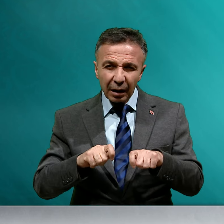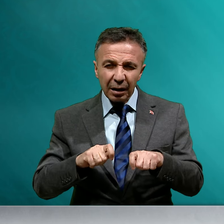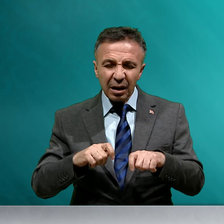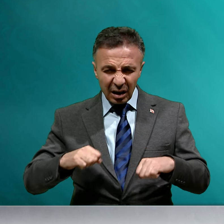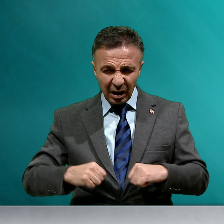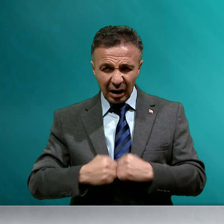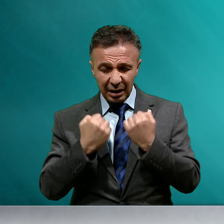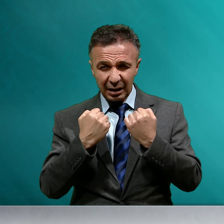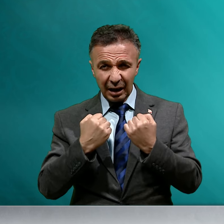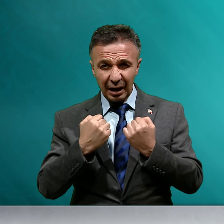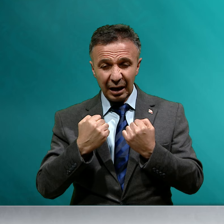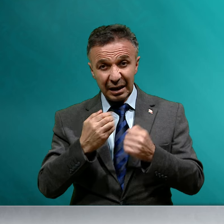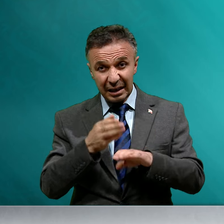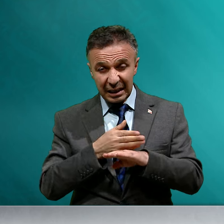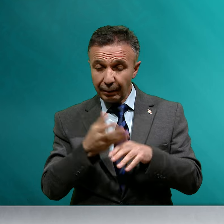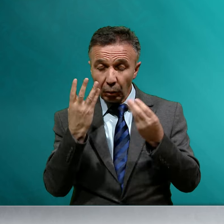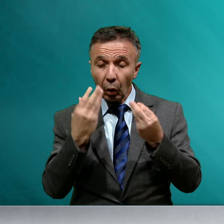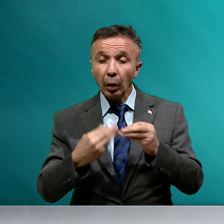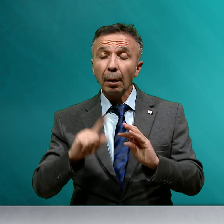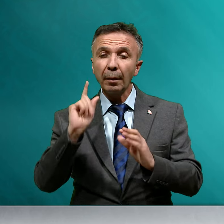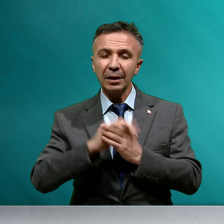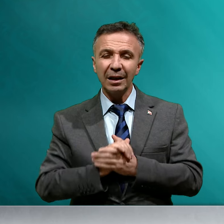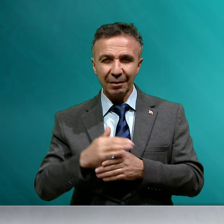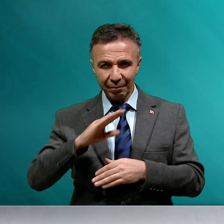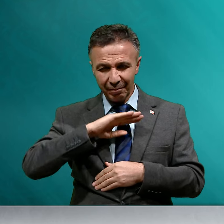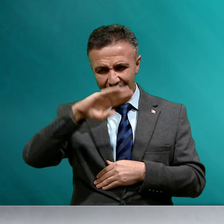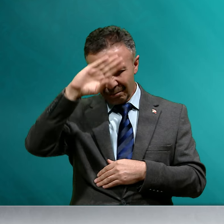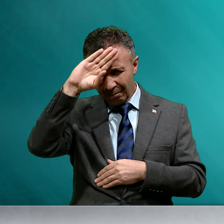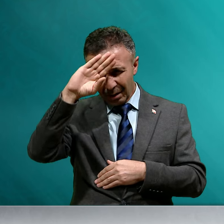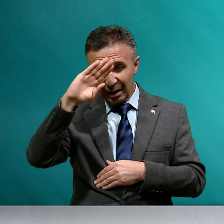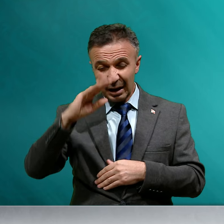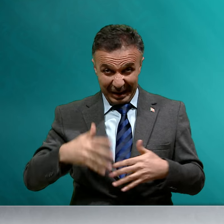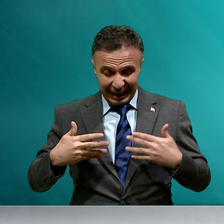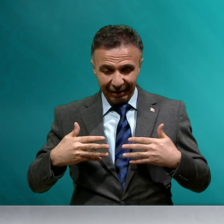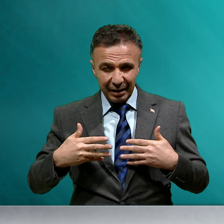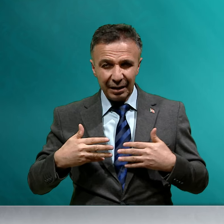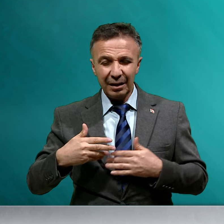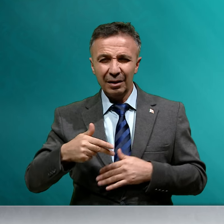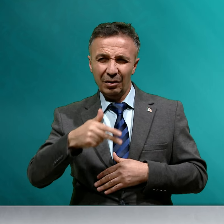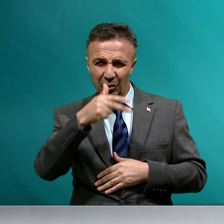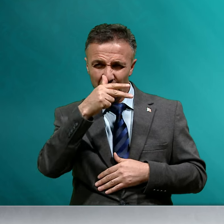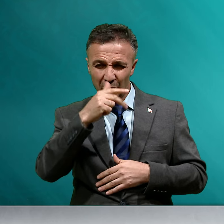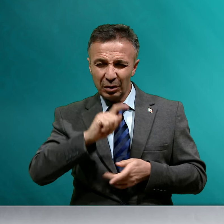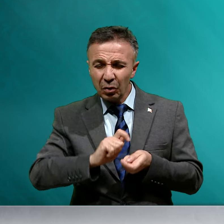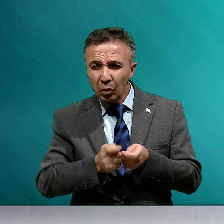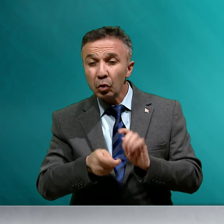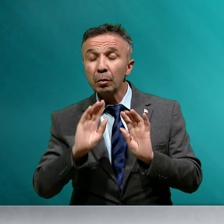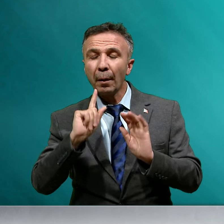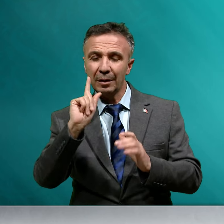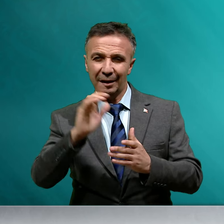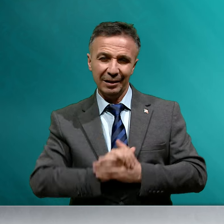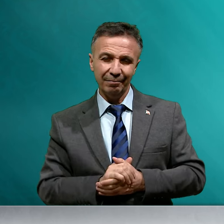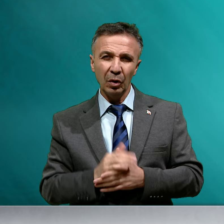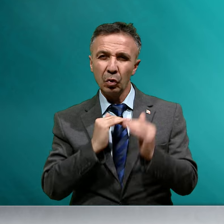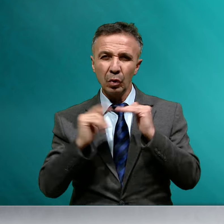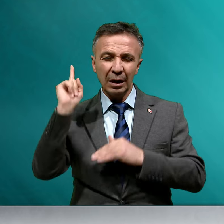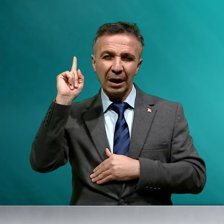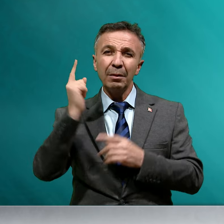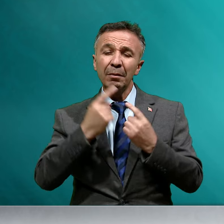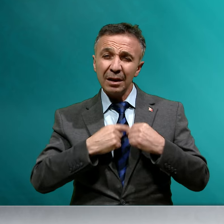sebebiyet vermeyelim. Bayram sevincini hüzne dönüştürmeyelim. Yüce Rabbim